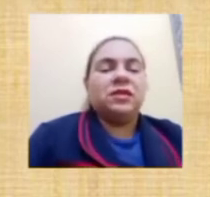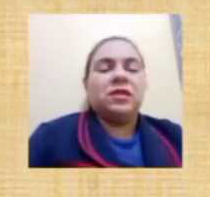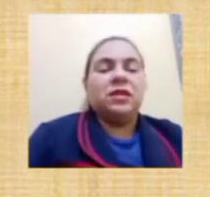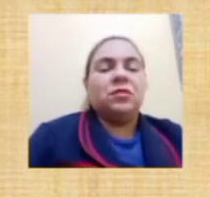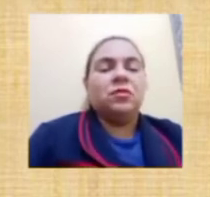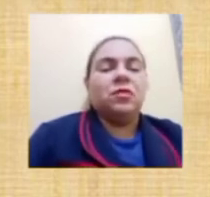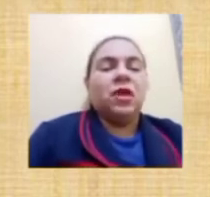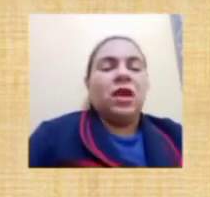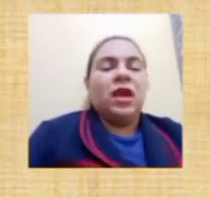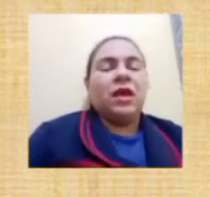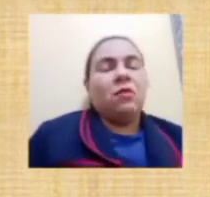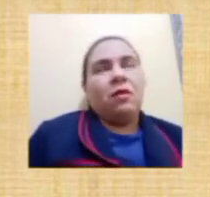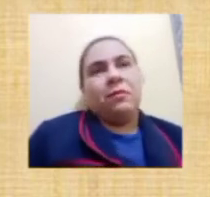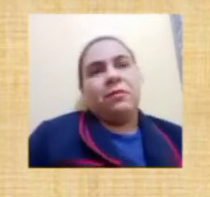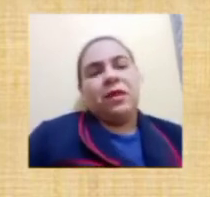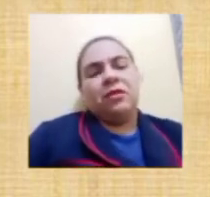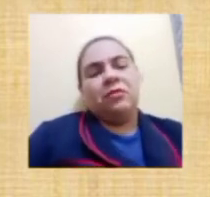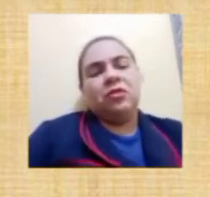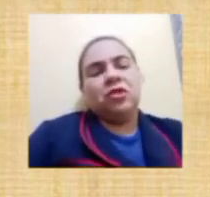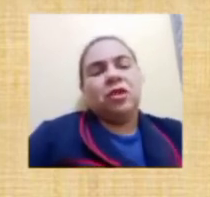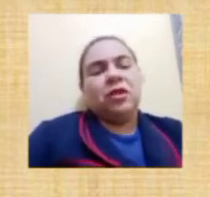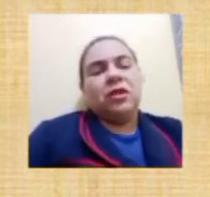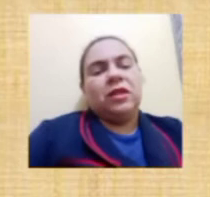menos 8, tá?